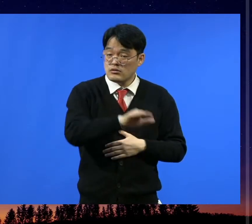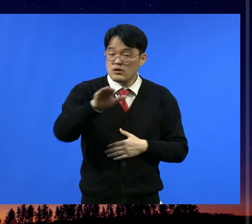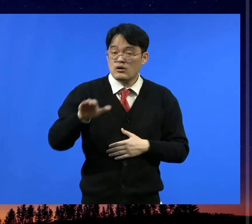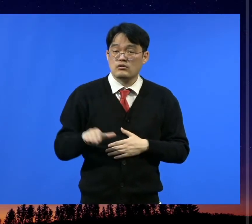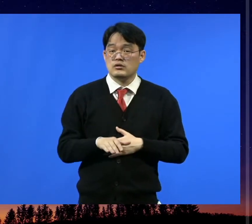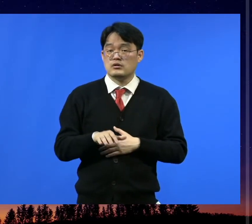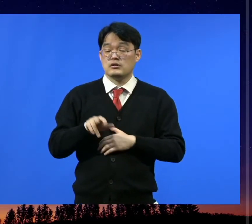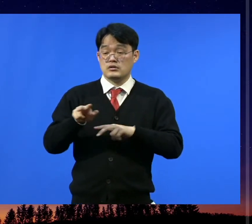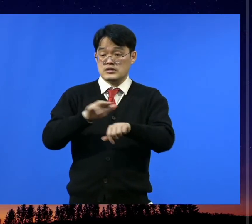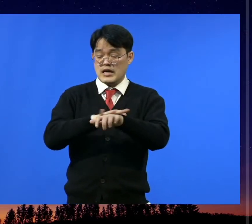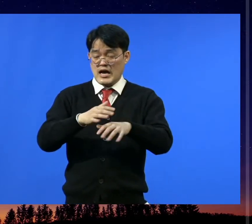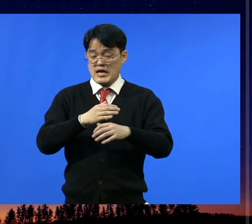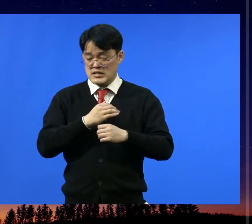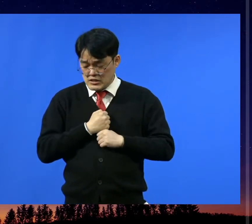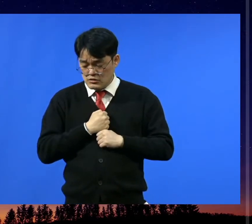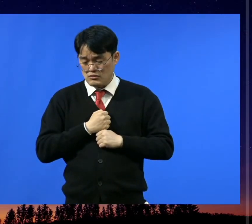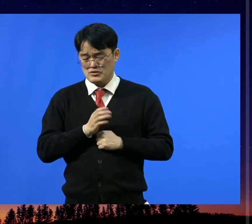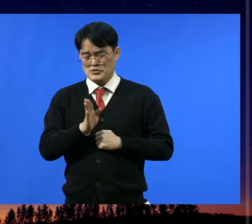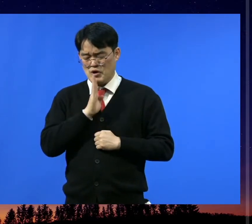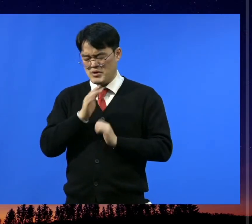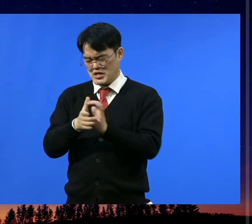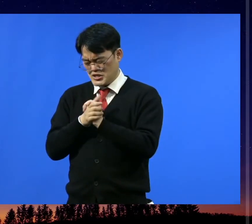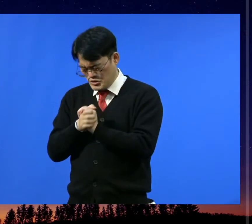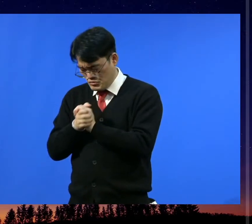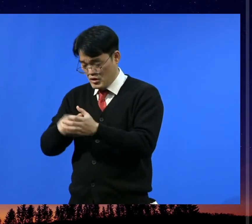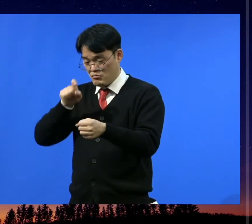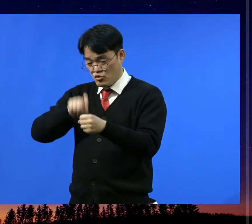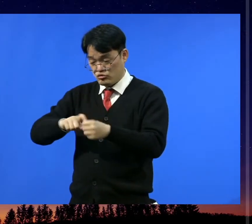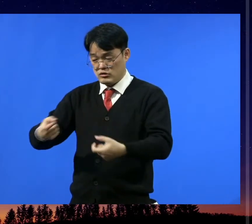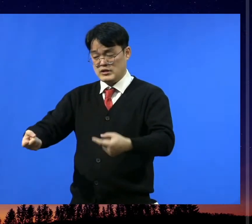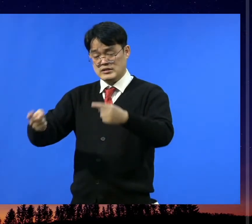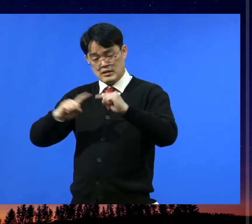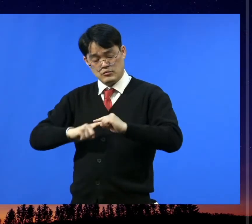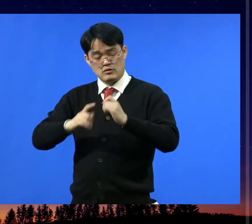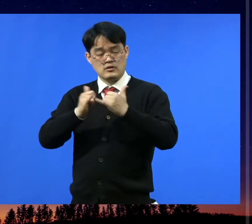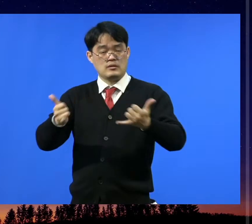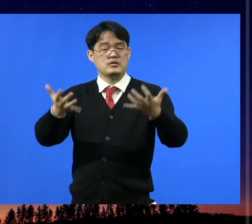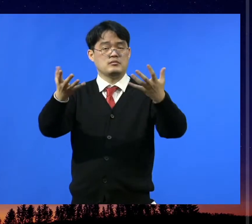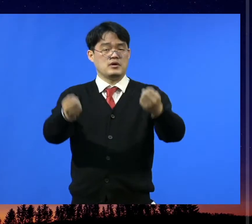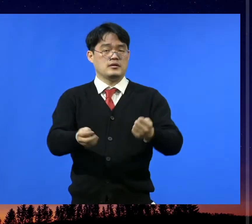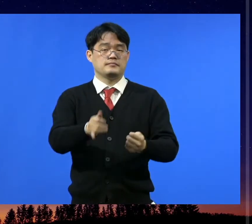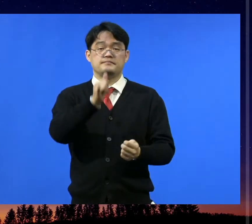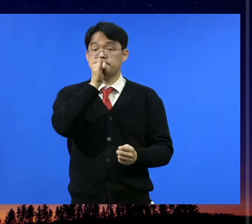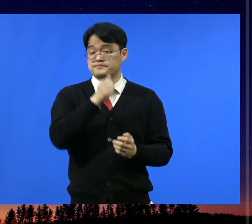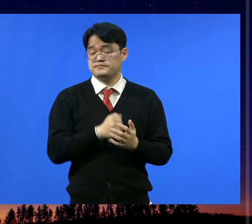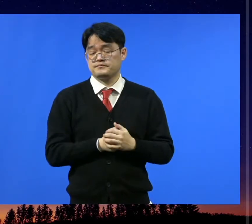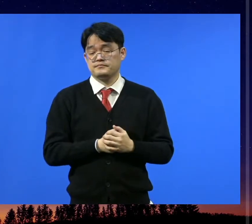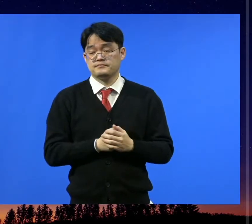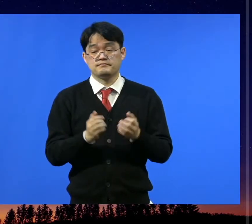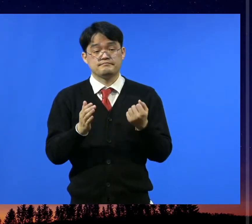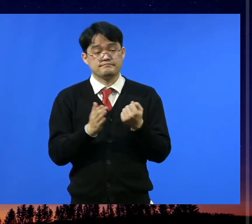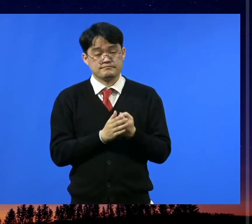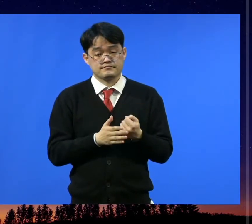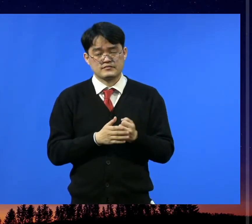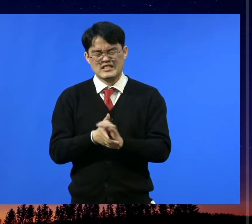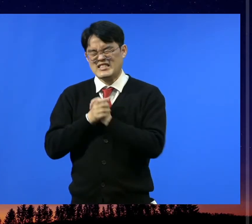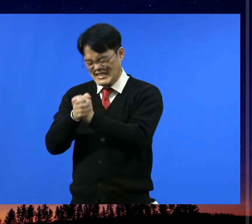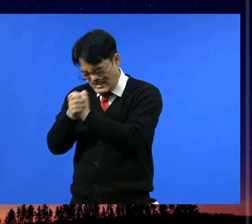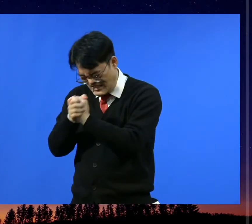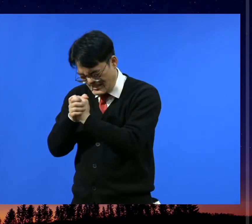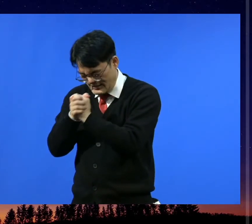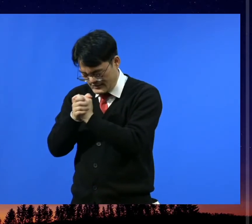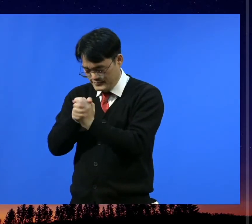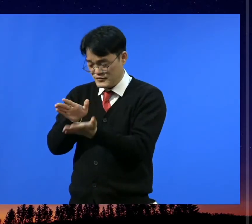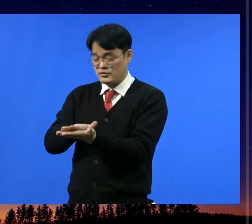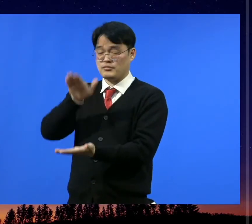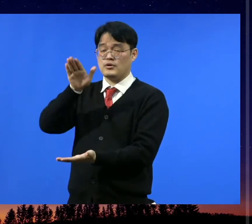그죠? 정말 기도하기 위해서 오신 분들이 많이 있는 거죠. 그죠? 그래서 막 기도하는 거예요.